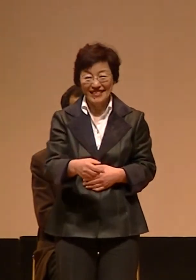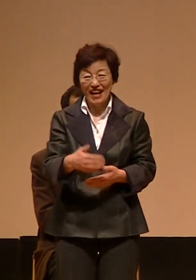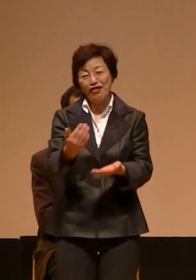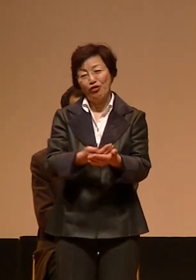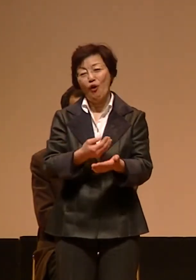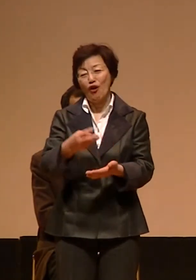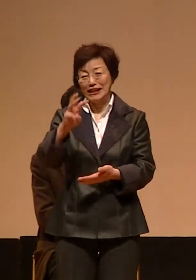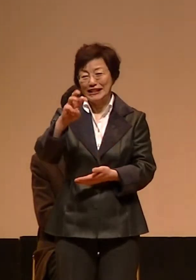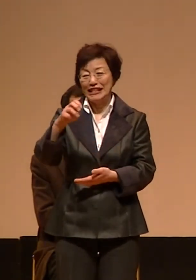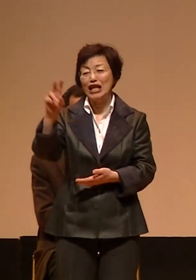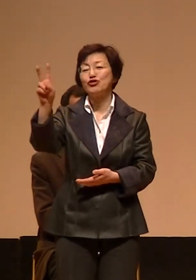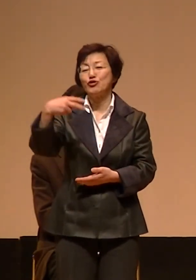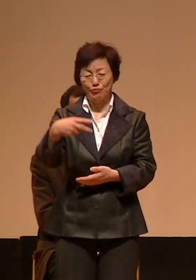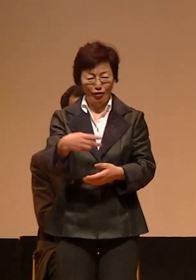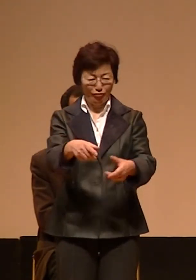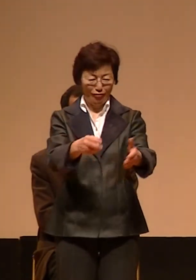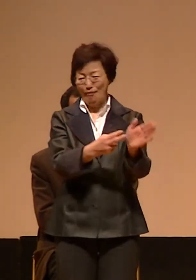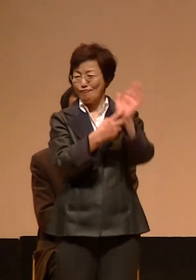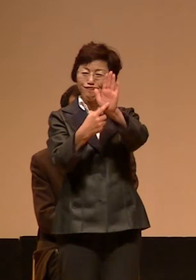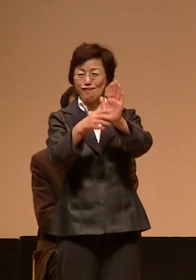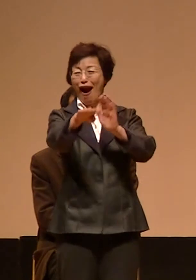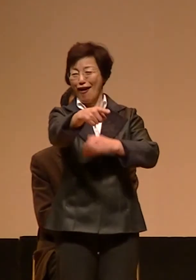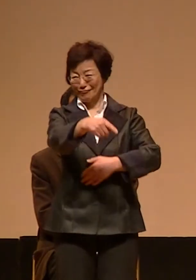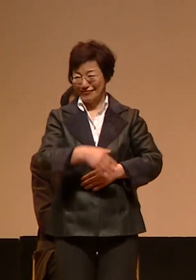あと30秒になりました。